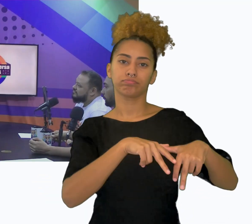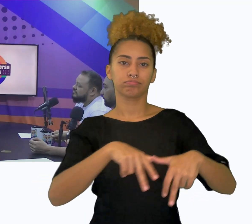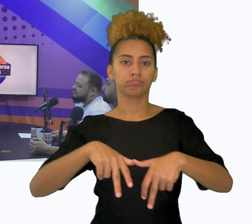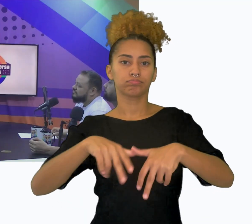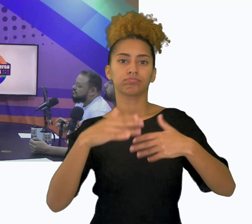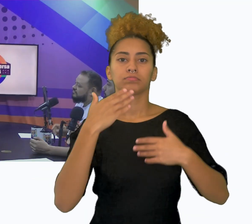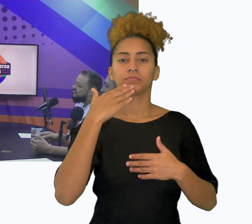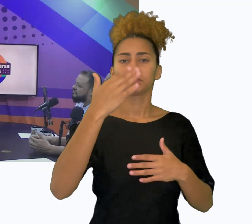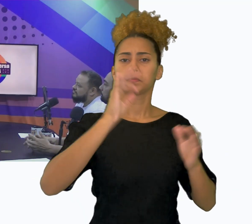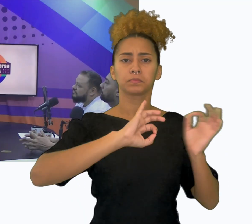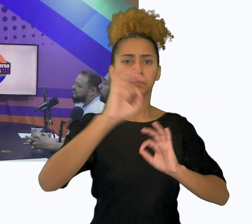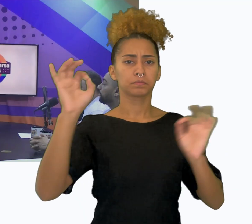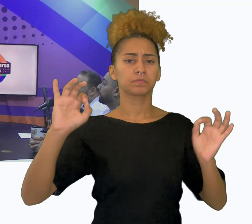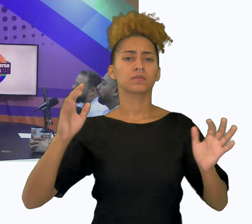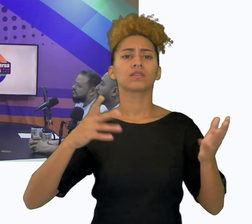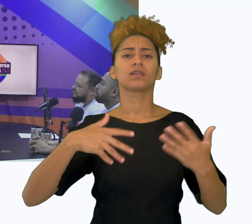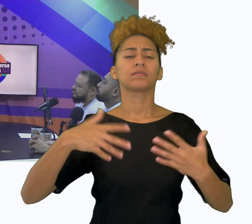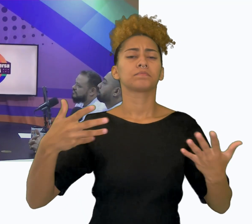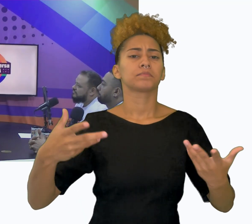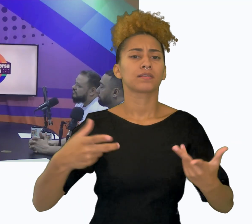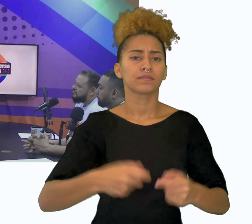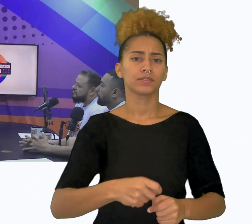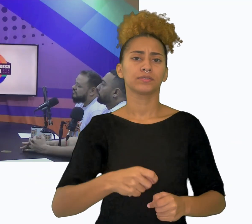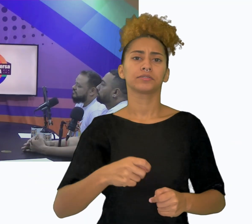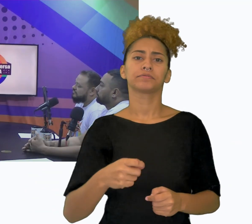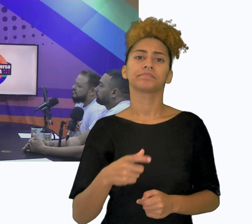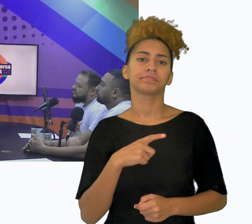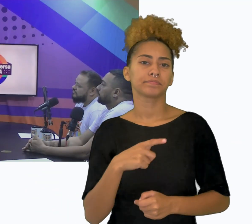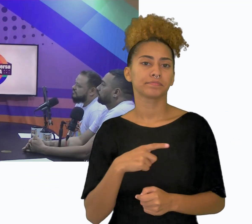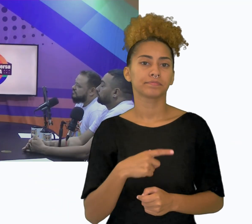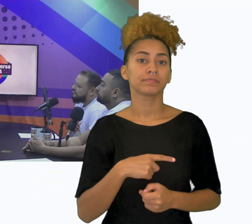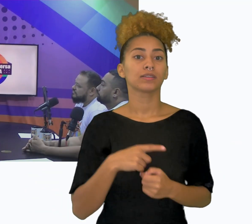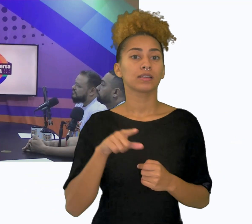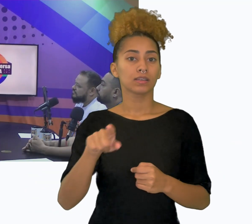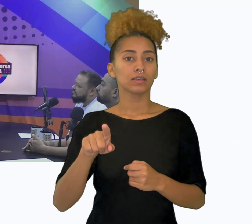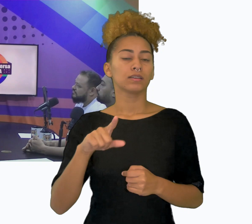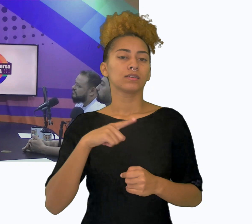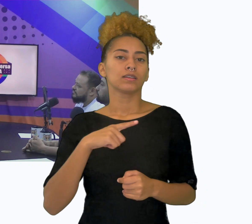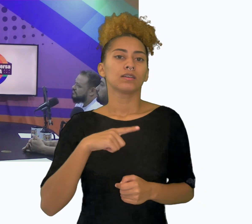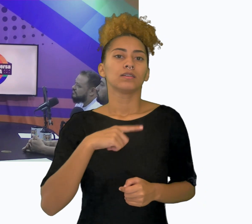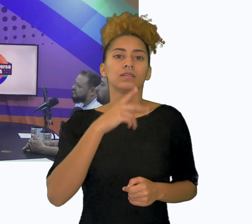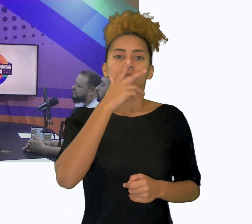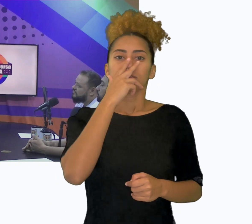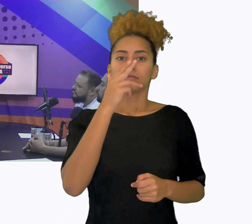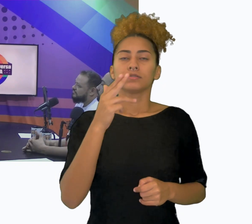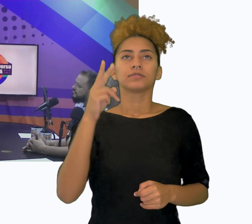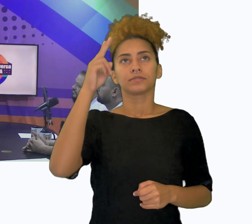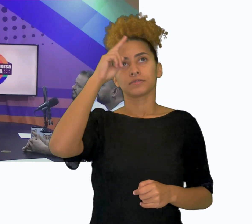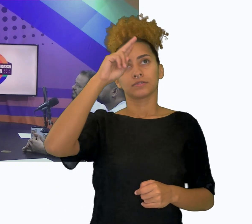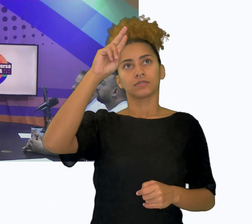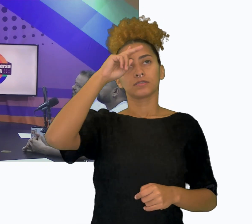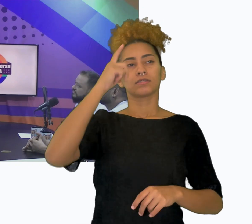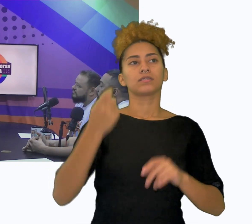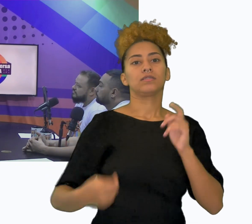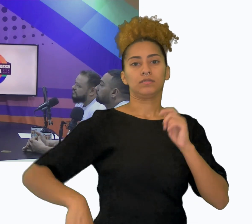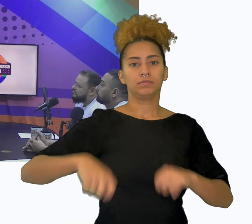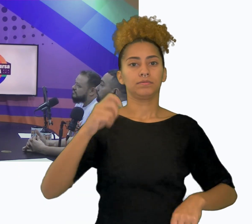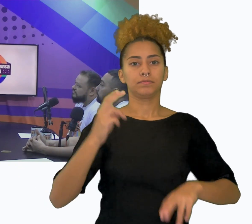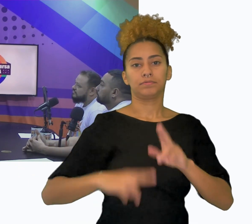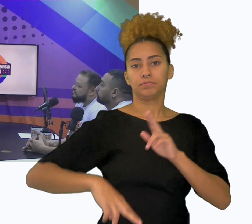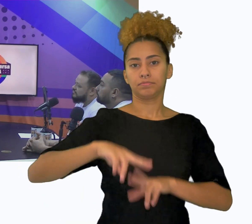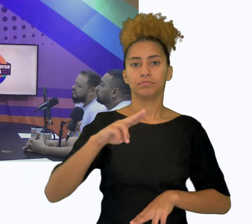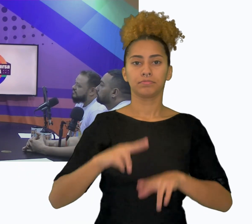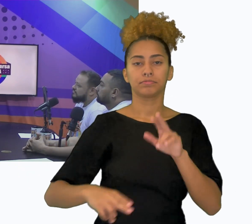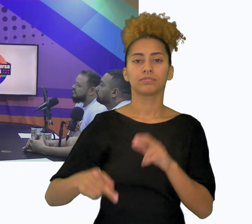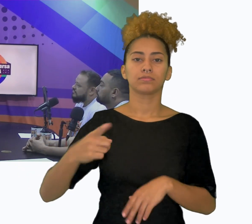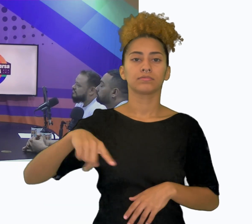puxando a quadrilha toda montada, muito bem montada na época que eu fiz. E aquilo causou um frisson no movimento junino, que